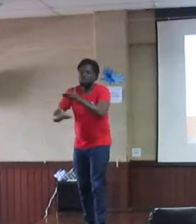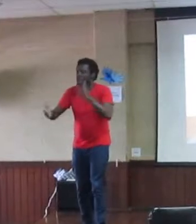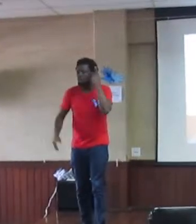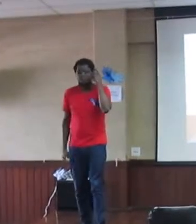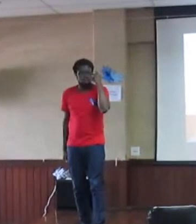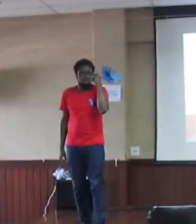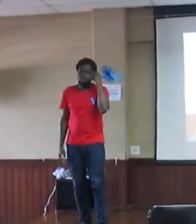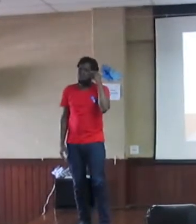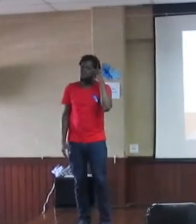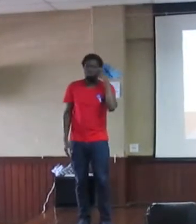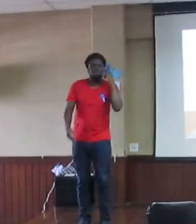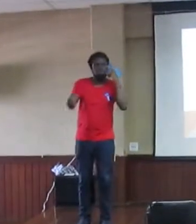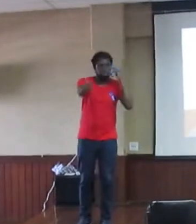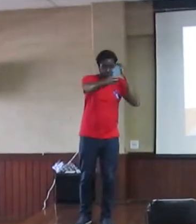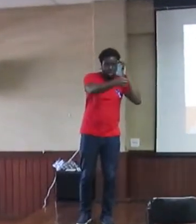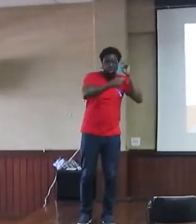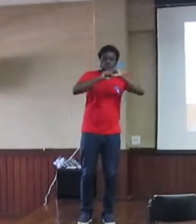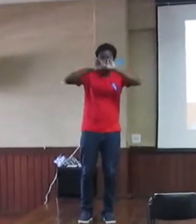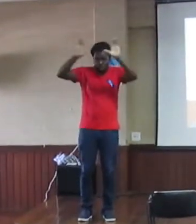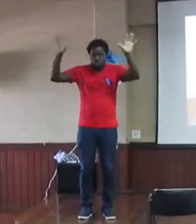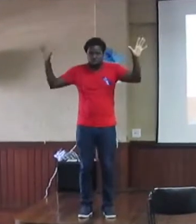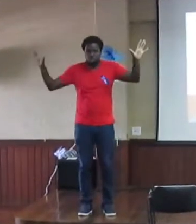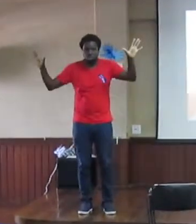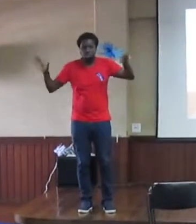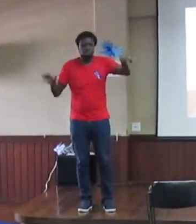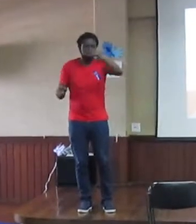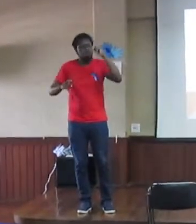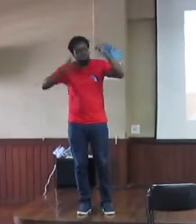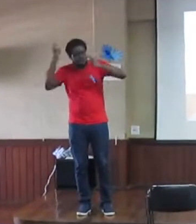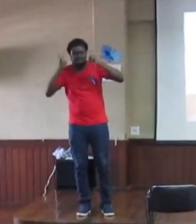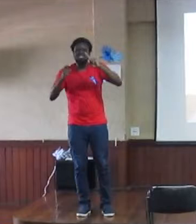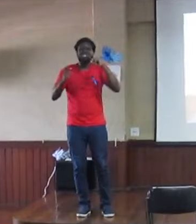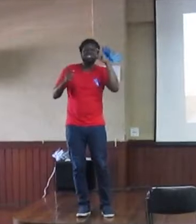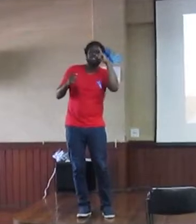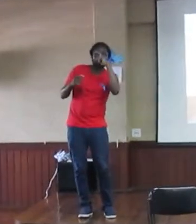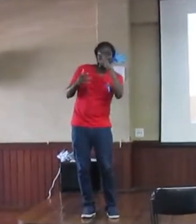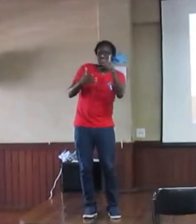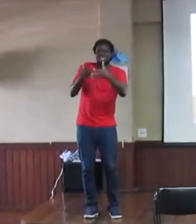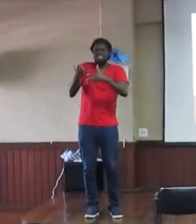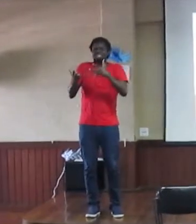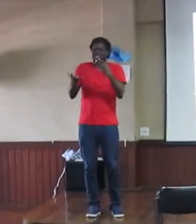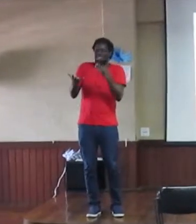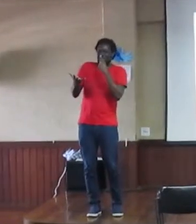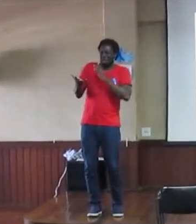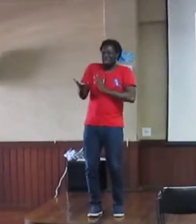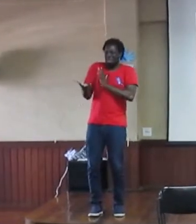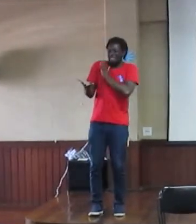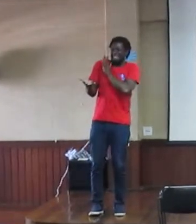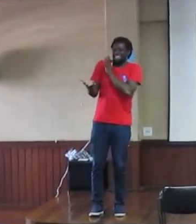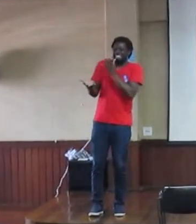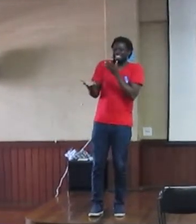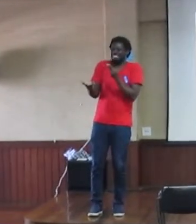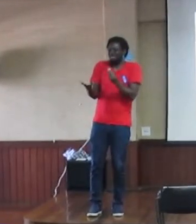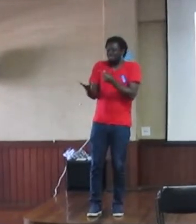enfrenta dentro do próprio ambiente familiar, dentro do próprio lar. Então, essas informações que às vezes muitas pessoas não sabem. As pessoas